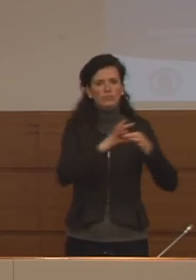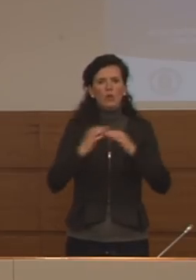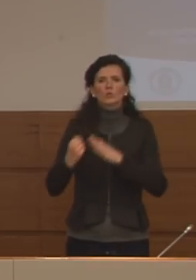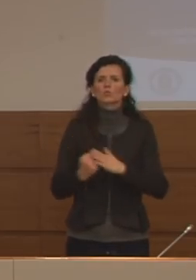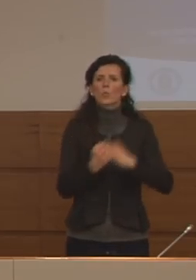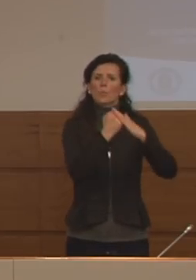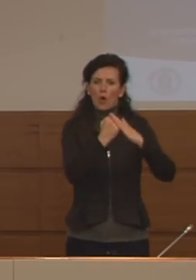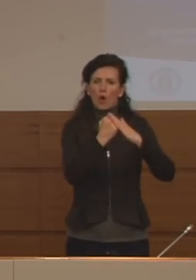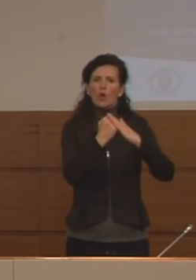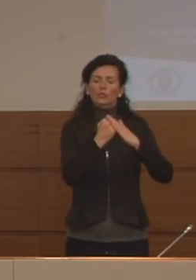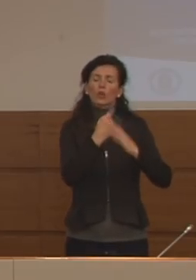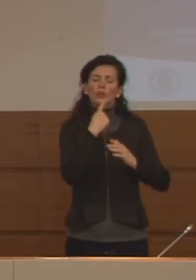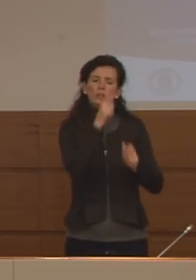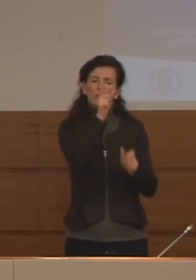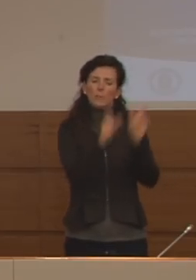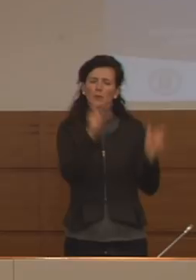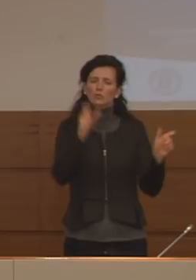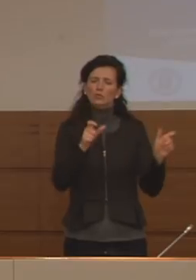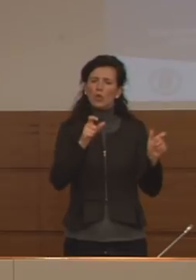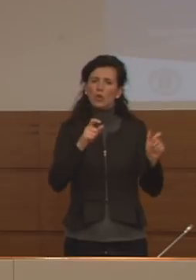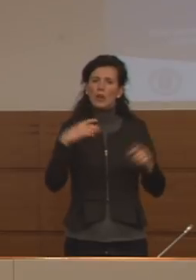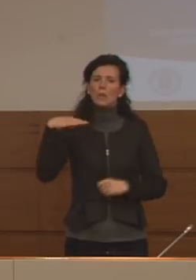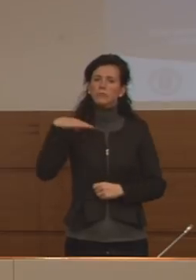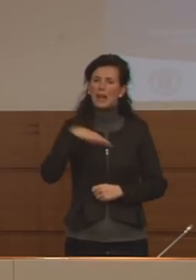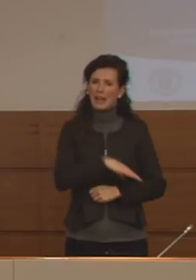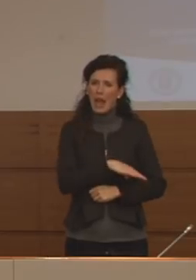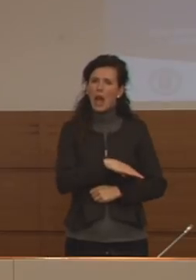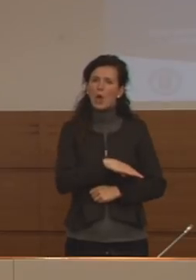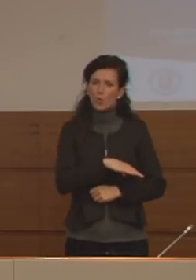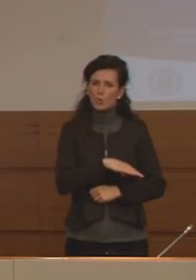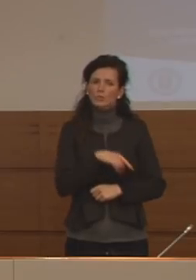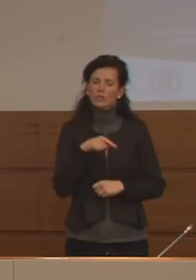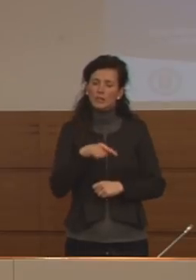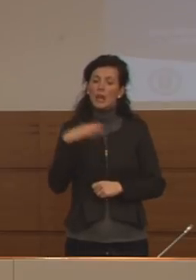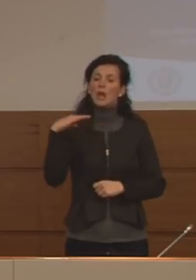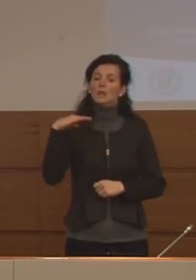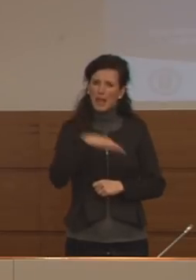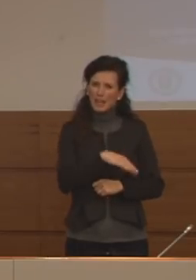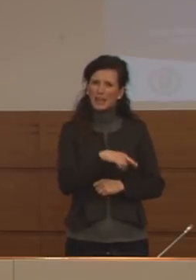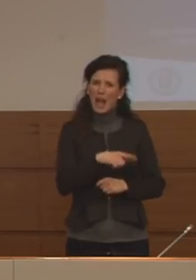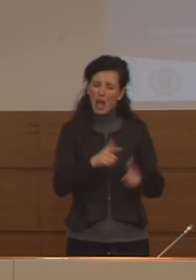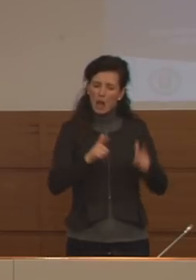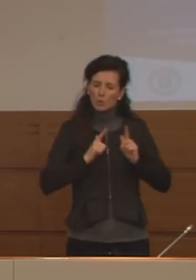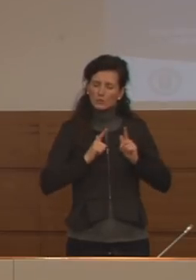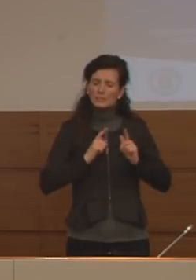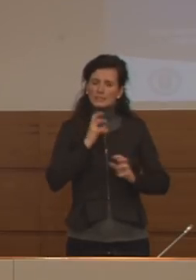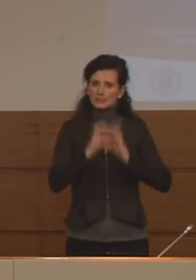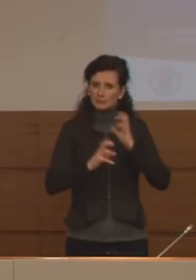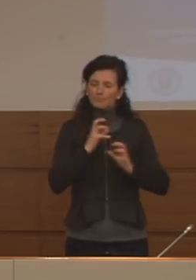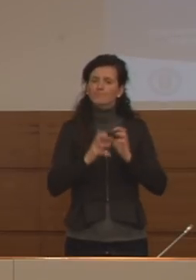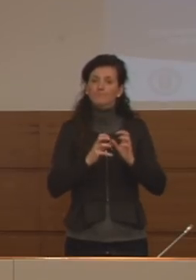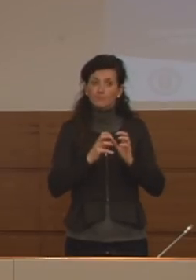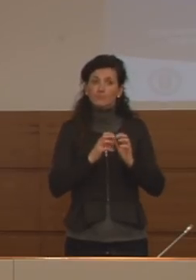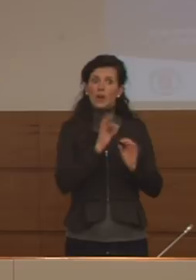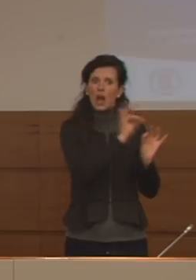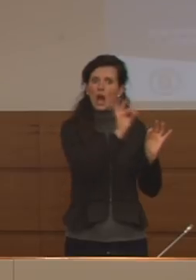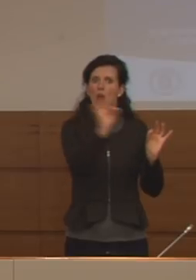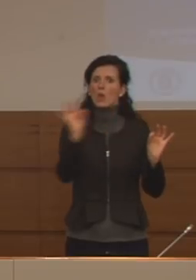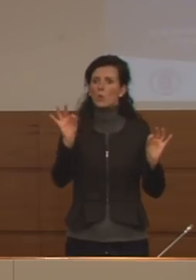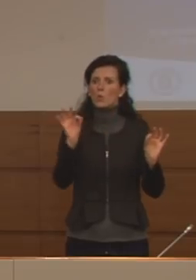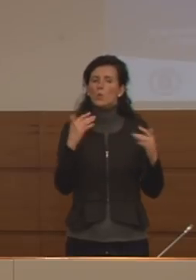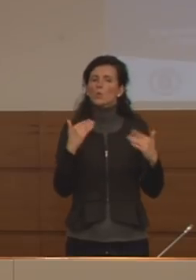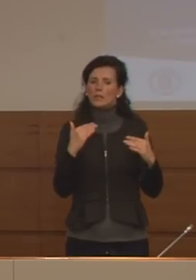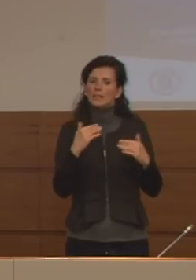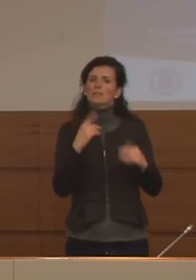del burn out connesse a tutti agli aspetti che sono un punto sollevato da molti come una necessità per gli